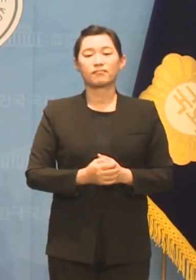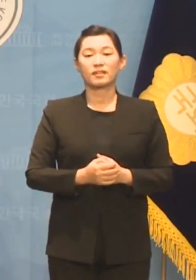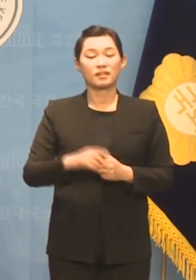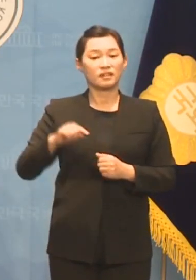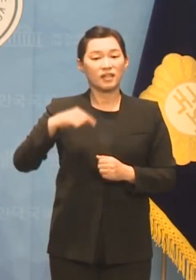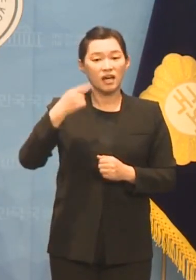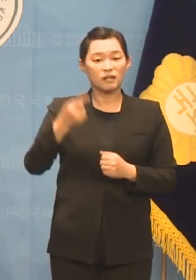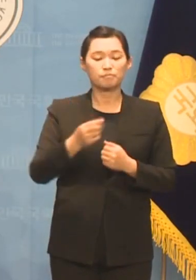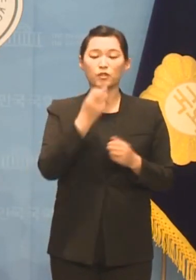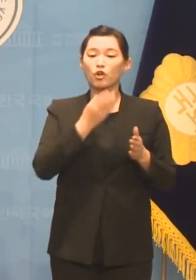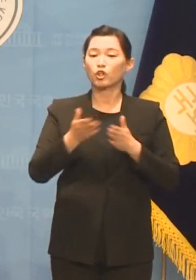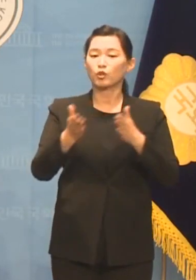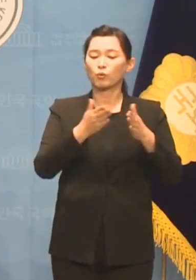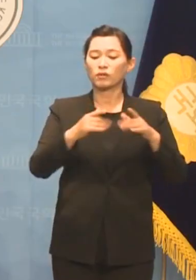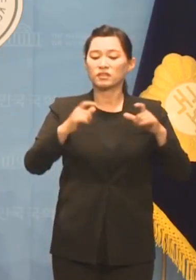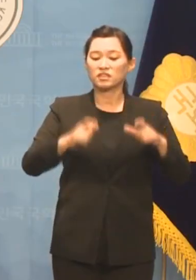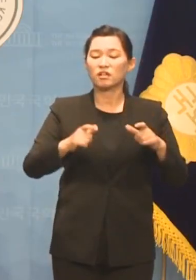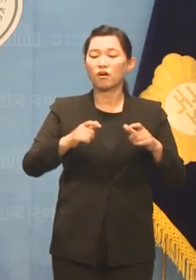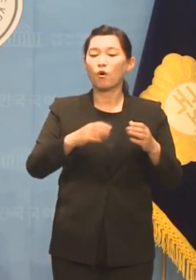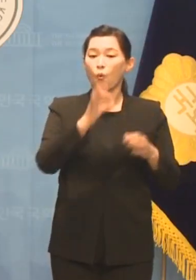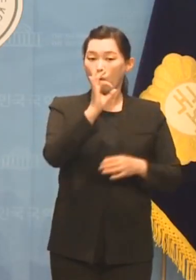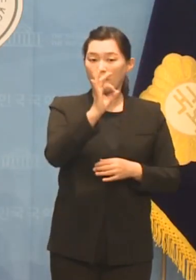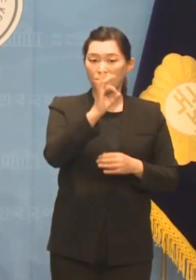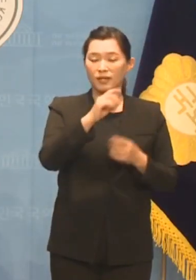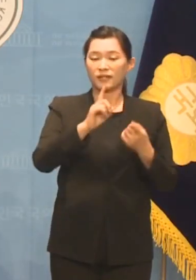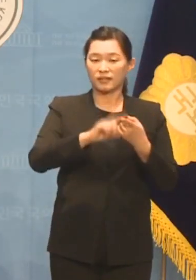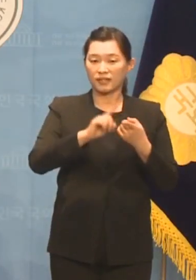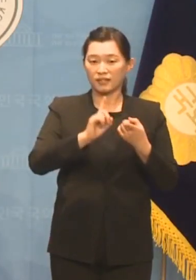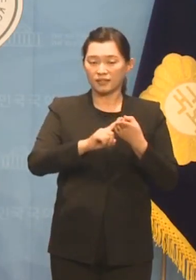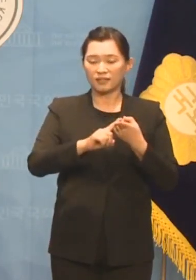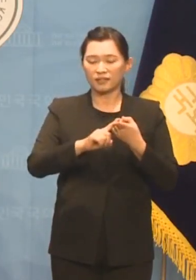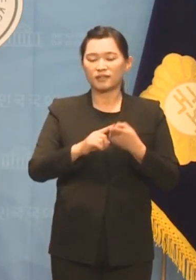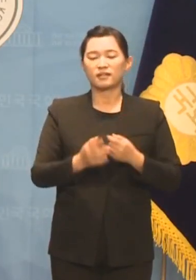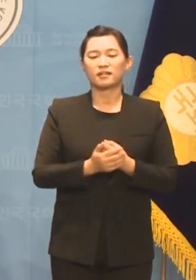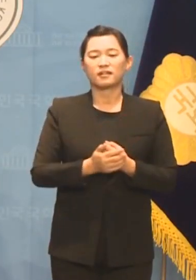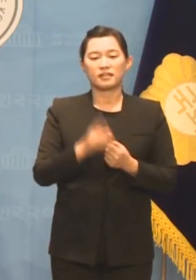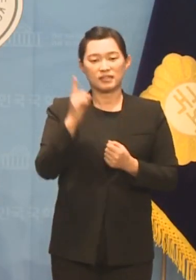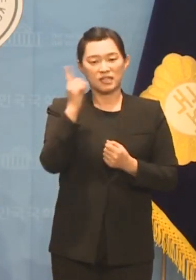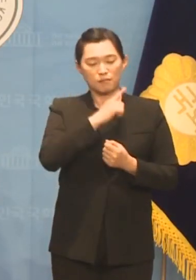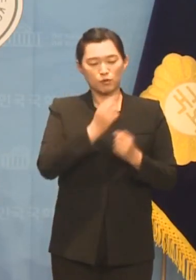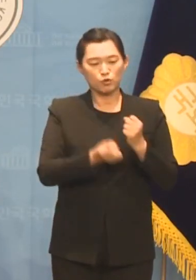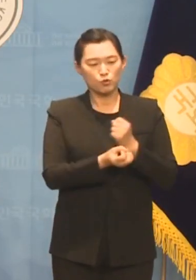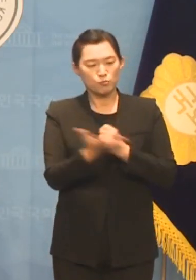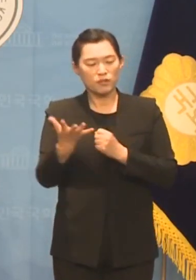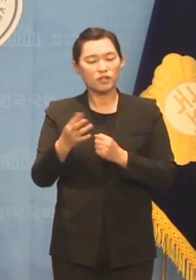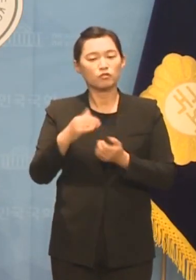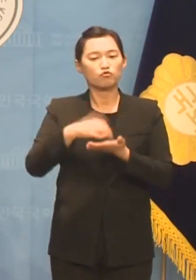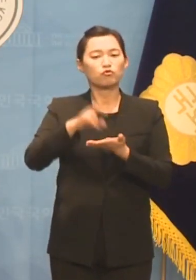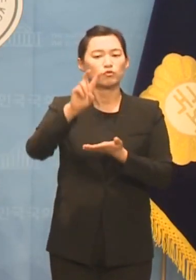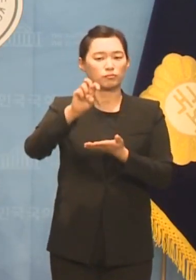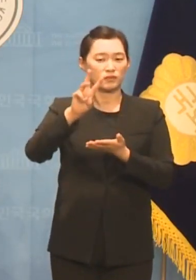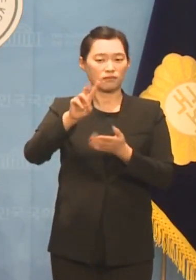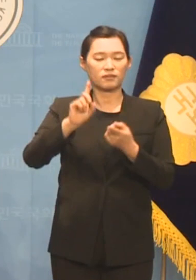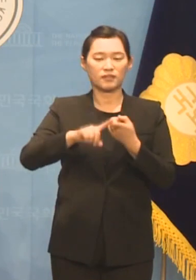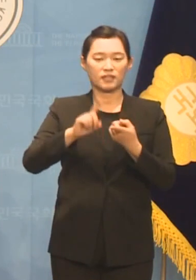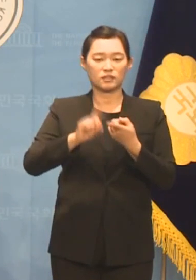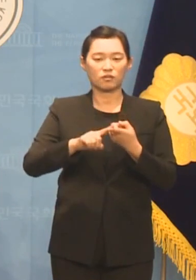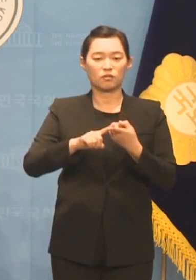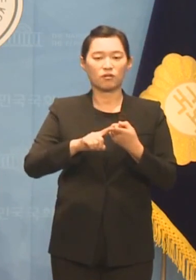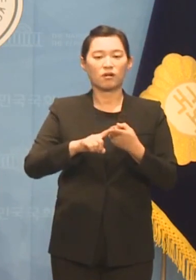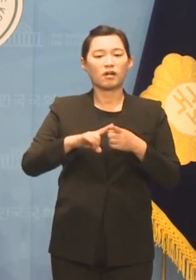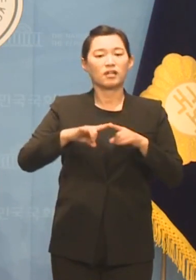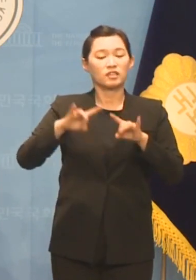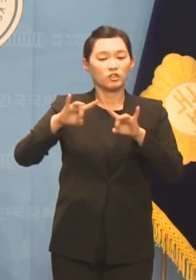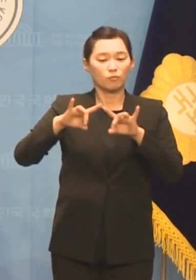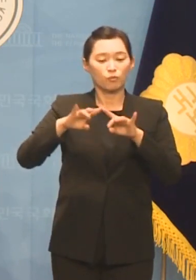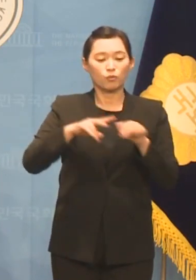다음으로 경기도 지역화폐 운영과 관련해서 악의적인 허위 정보를 유포한 23건에 대해서 정보통신망 이용